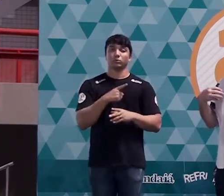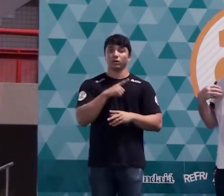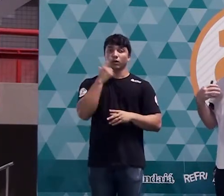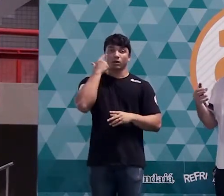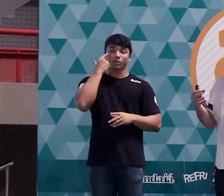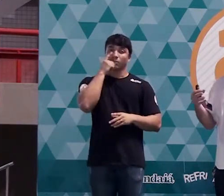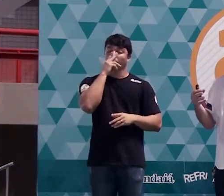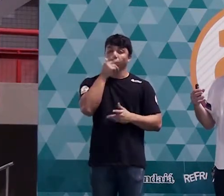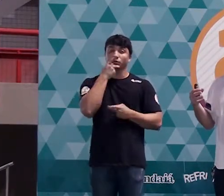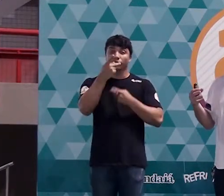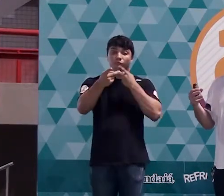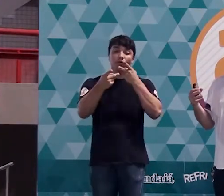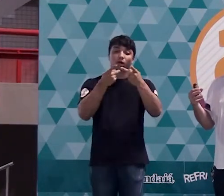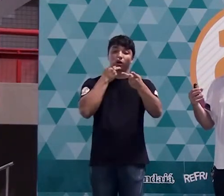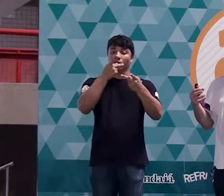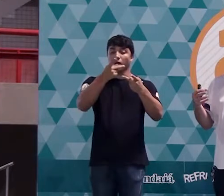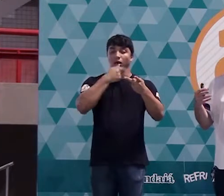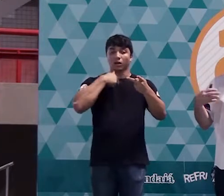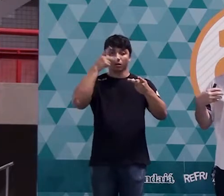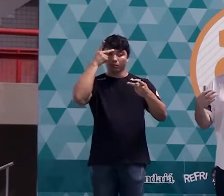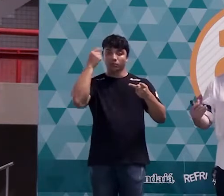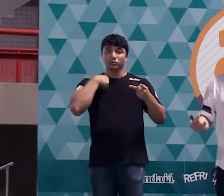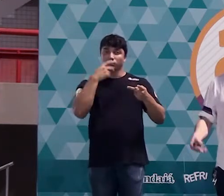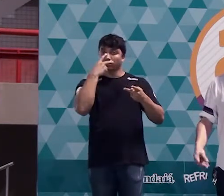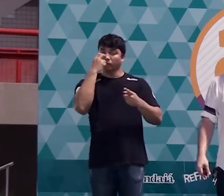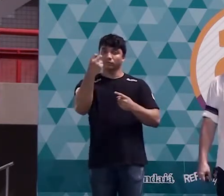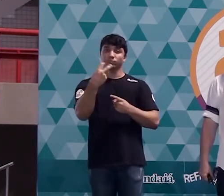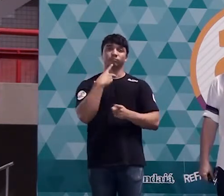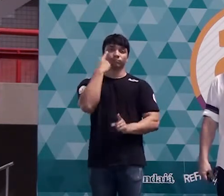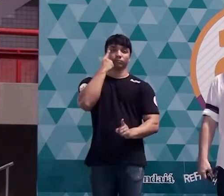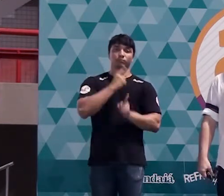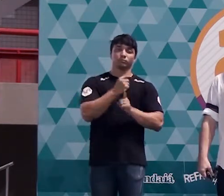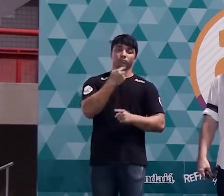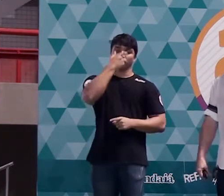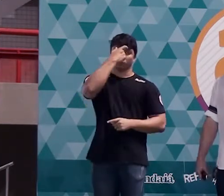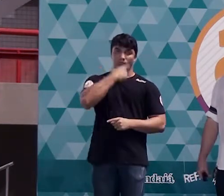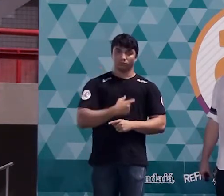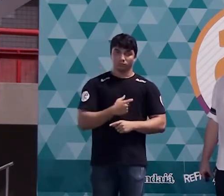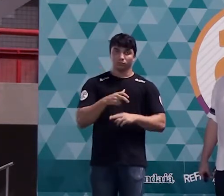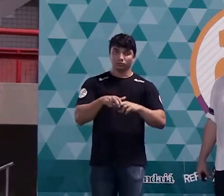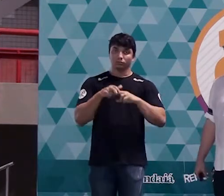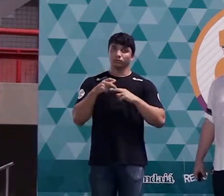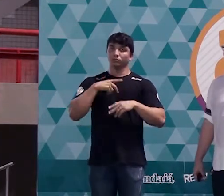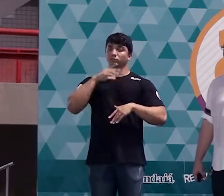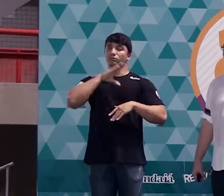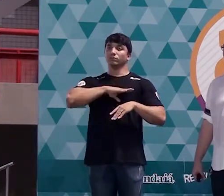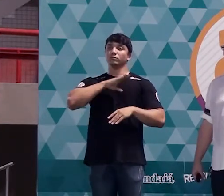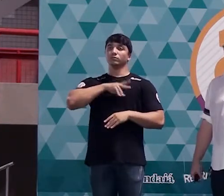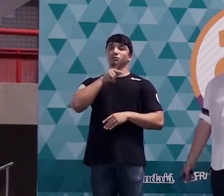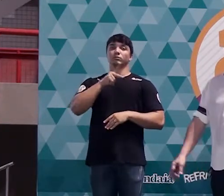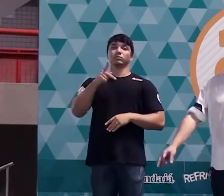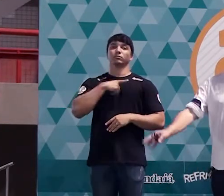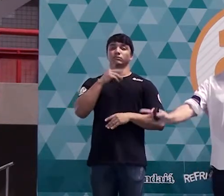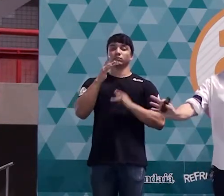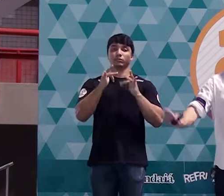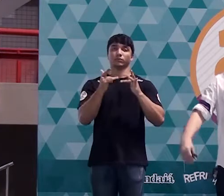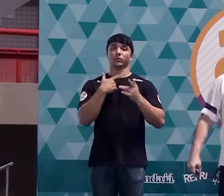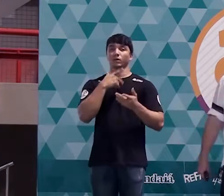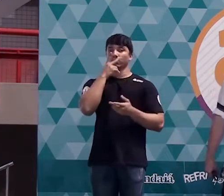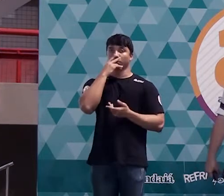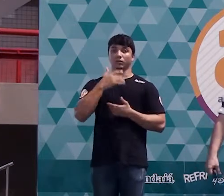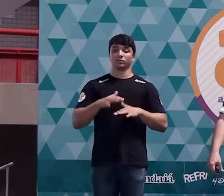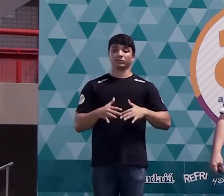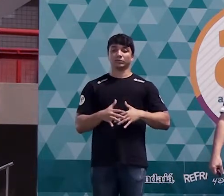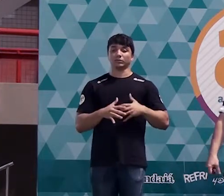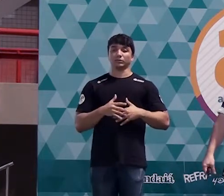quando a gente fala, as pessoas descobrem quem a gente é. É por isso que quando o professor de português arranja uma namorada, ela se treme